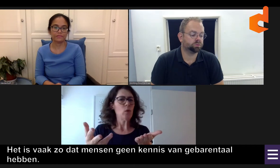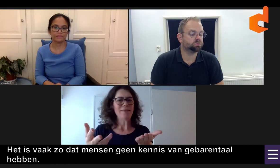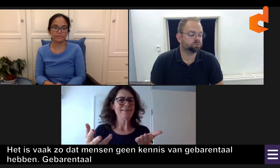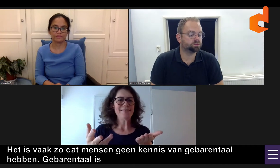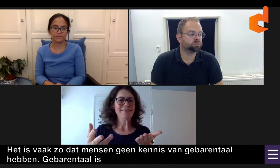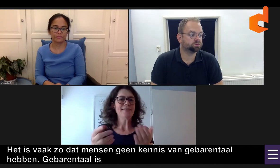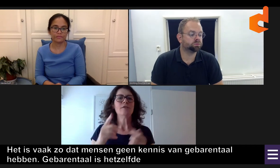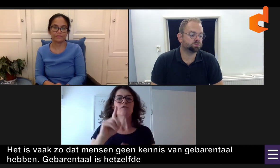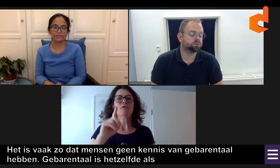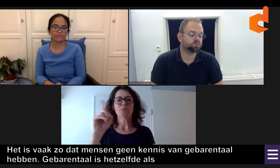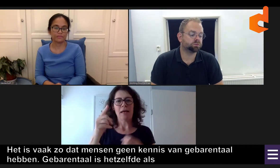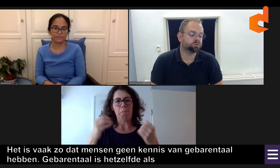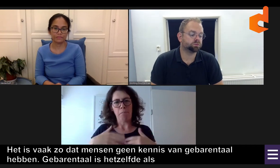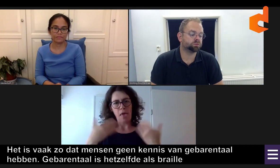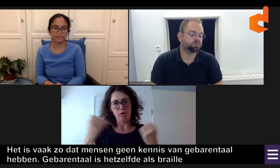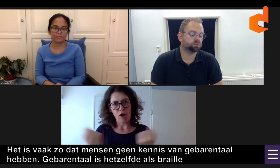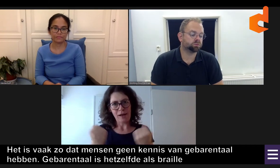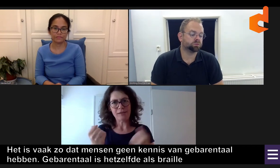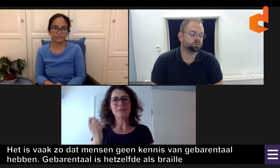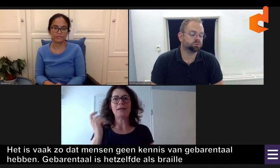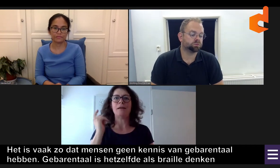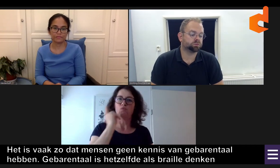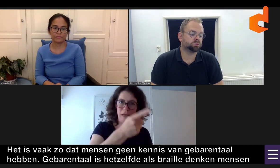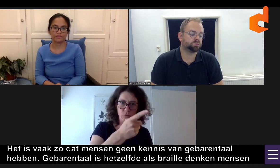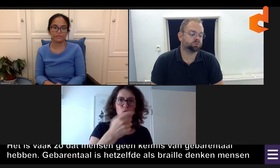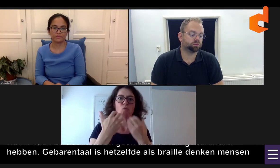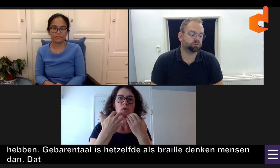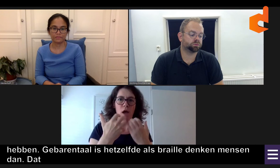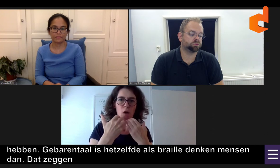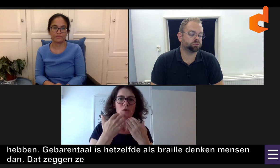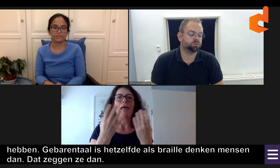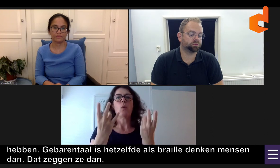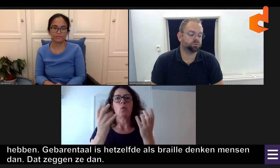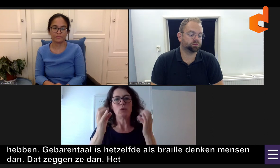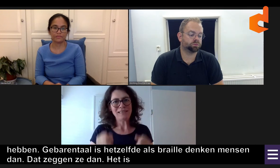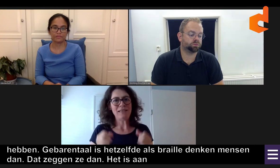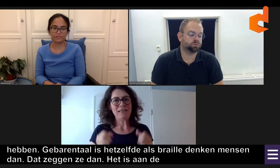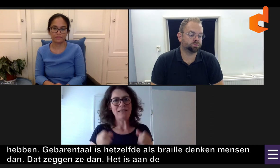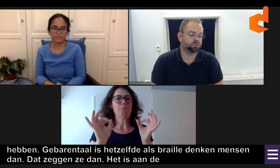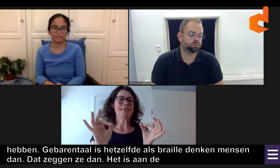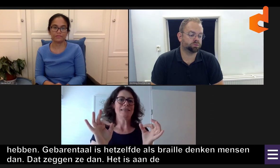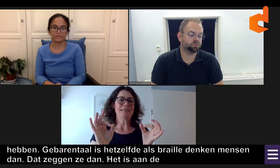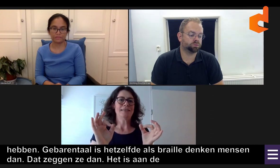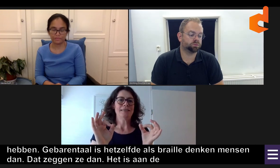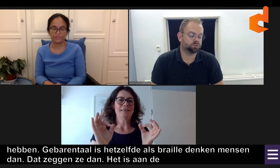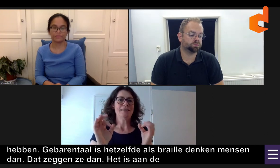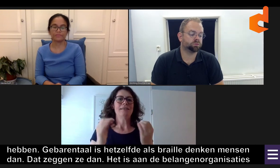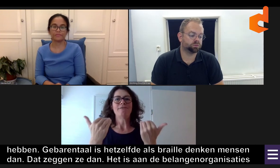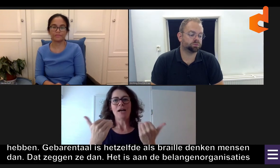braille of zo, hè, dat zeggen ze dan. Dus het is aan de belangenorganisaties om daar naartoe te gaan, hè, om uit te leggen hoe het